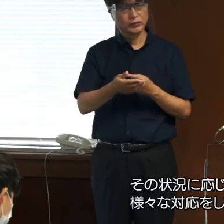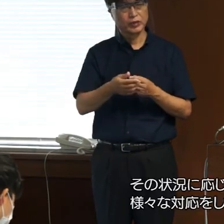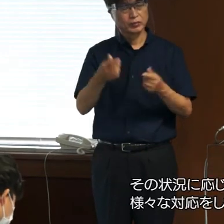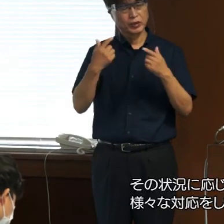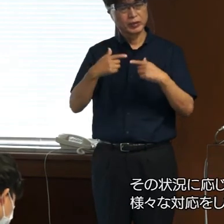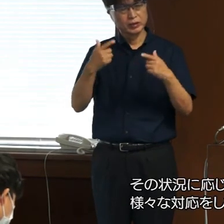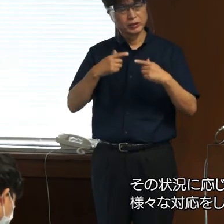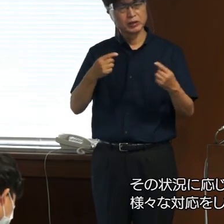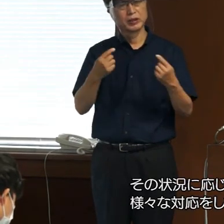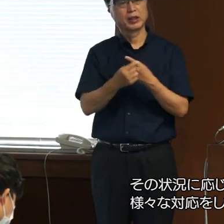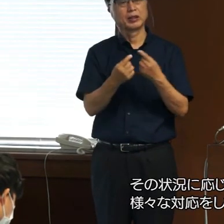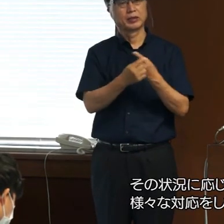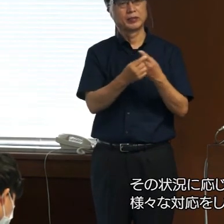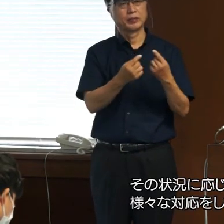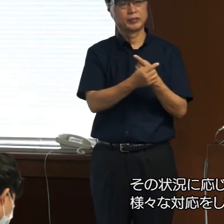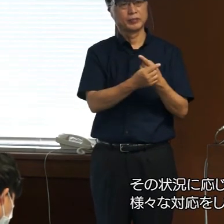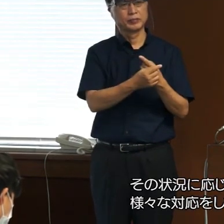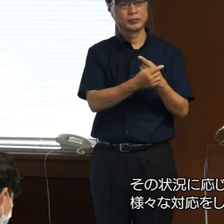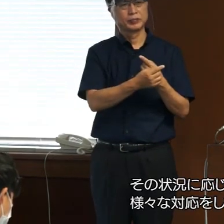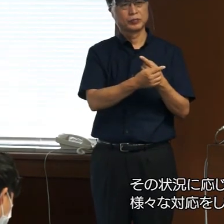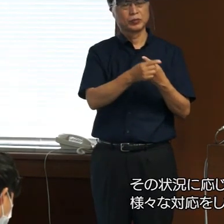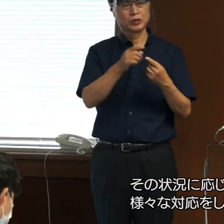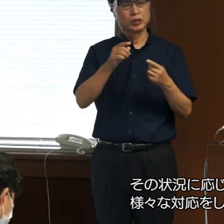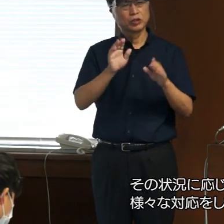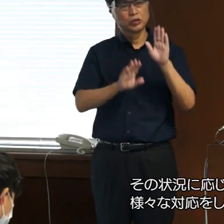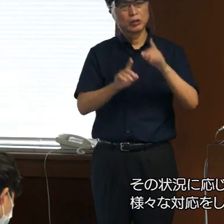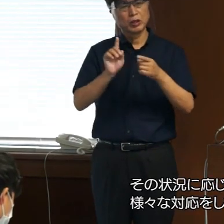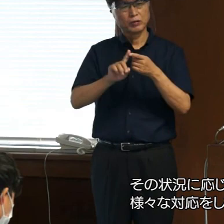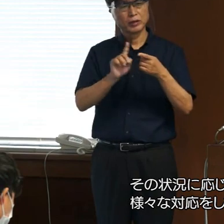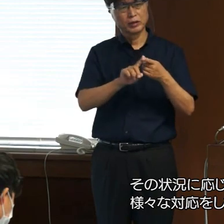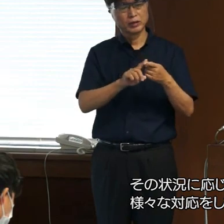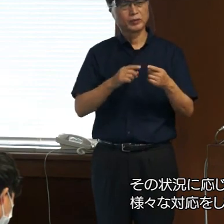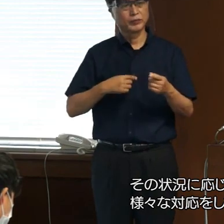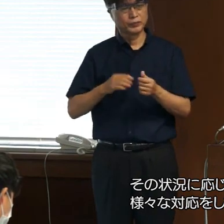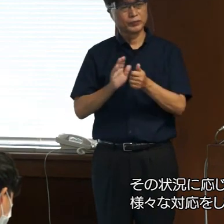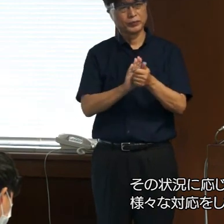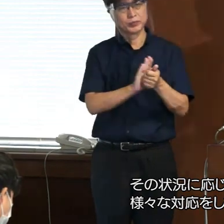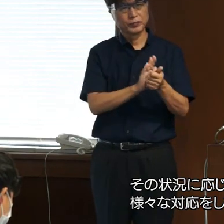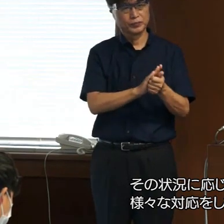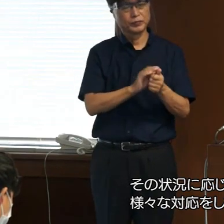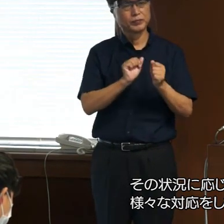、その状況に応じて、さまざまな対応が出てくるということだと思います。